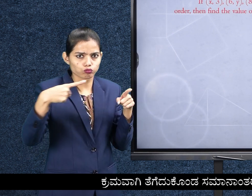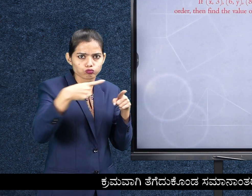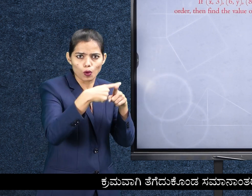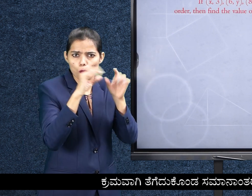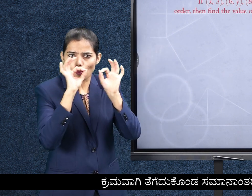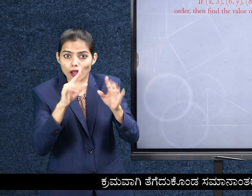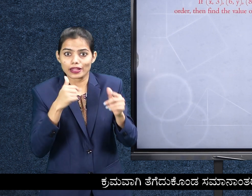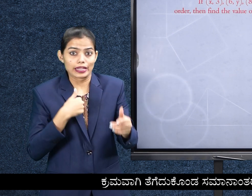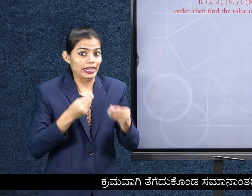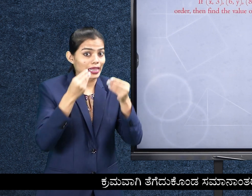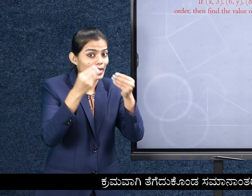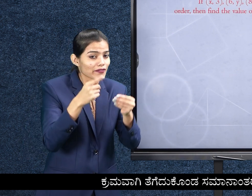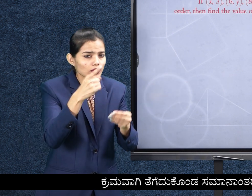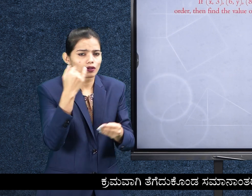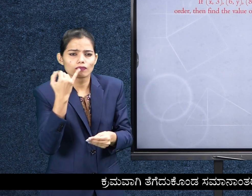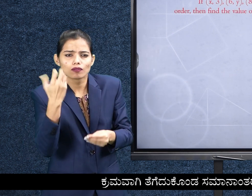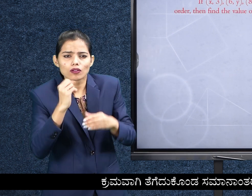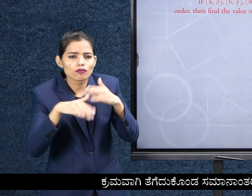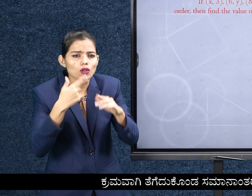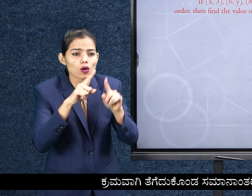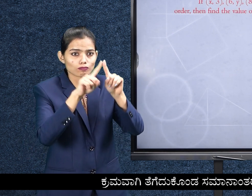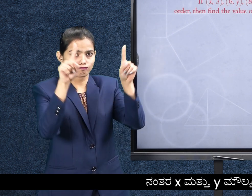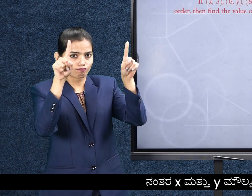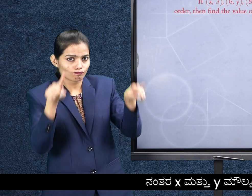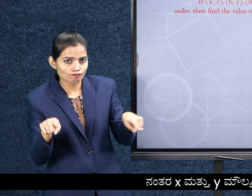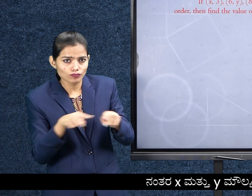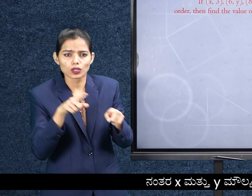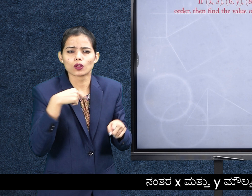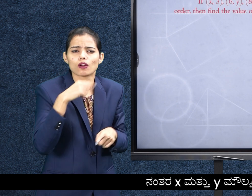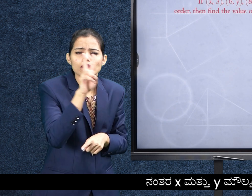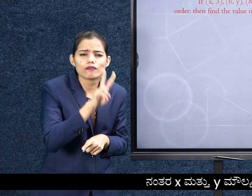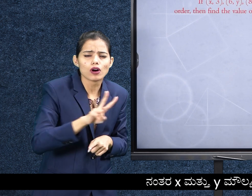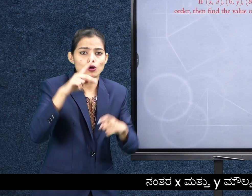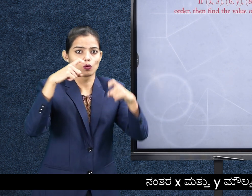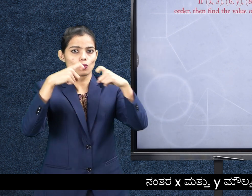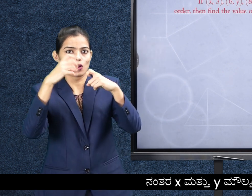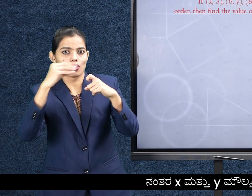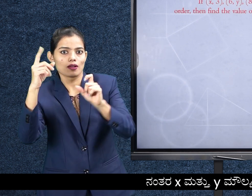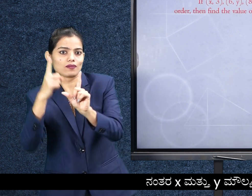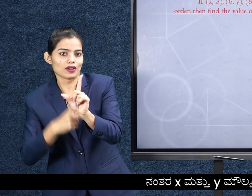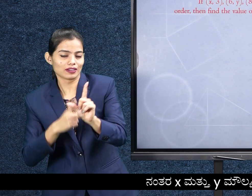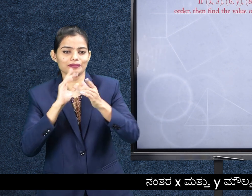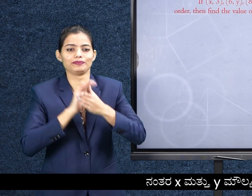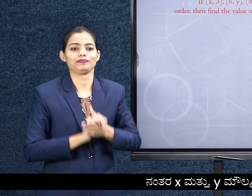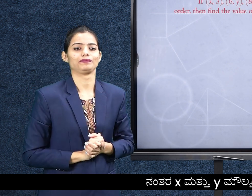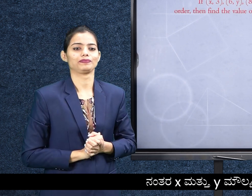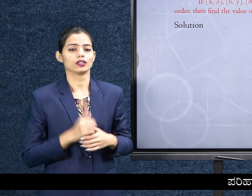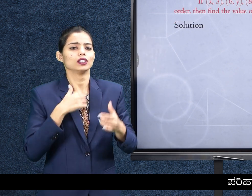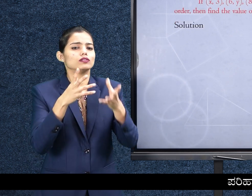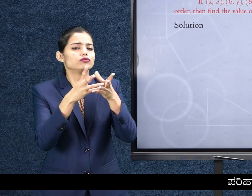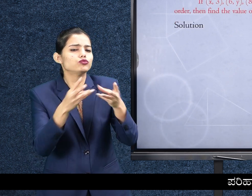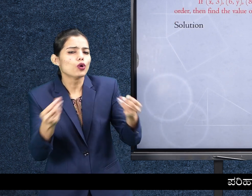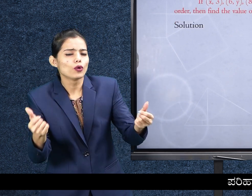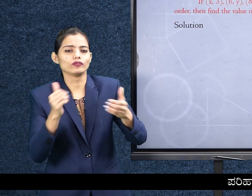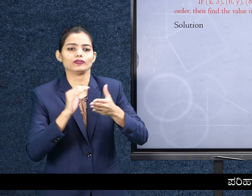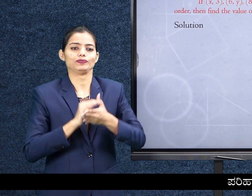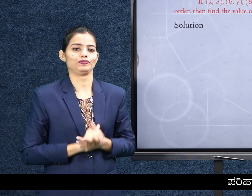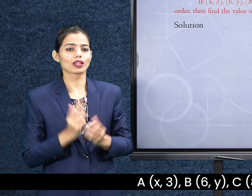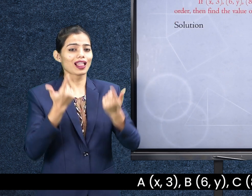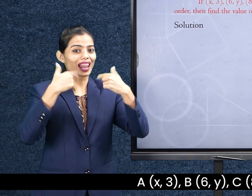ಸಮಾಂತರದ ಚತುರ್ಭುಜದ ಶೃಂಗಗಳಾಗಿದ್ದರೆ ನಂತರ x ಮತ್ತು y ಮೌಲ್ಯವನ್ನು ಕಂಡುಹಿಡಿಯಿರಿ. ಪರಿಹಾರ a ಆಫ್